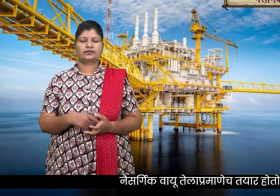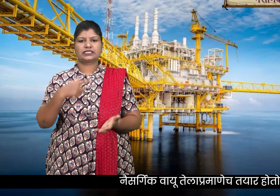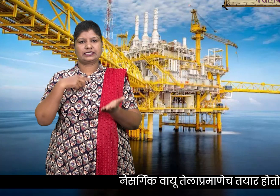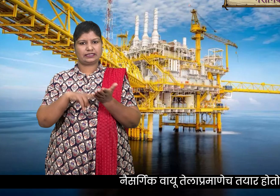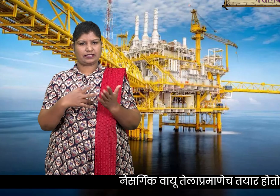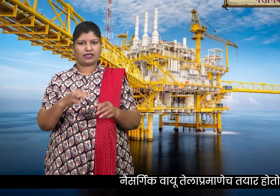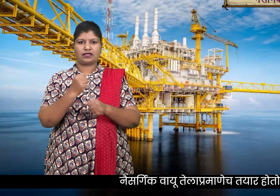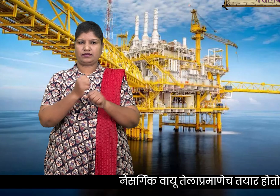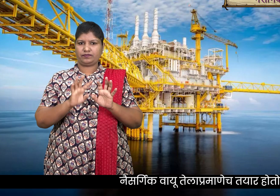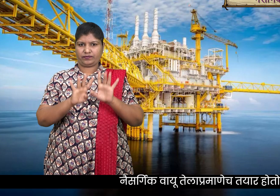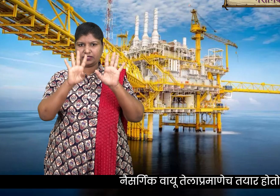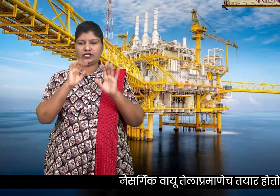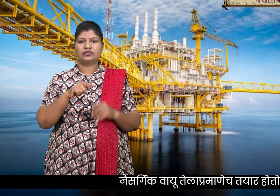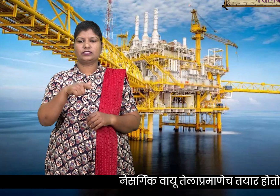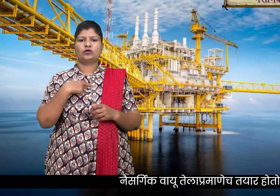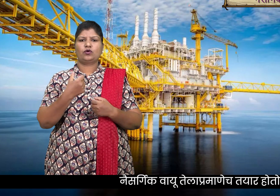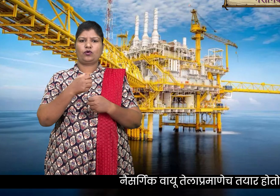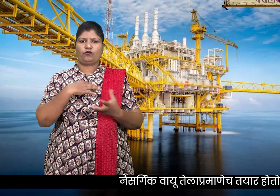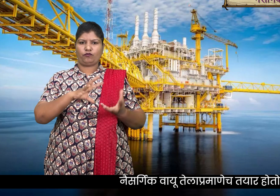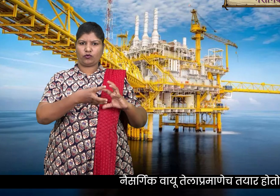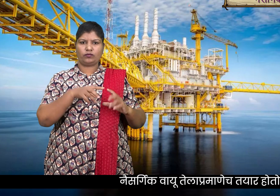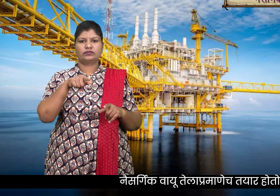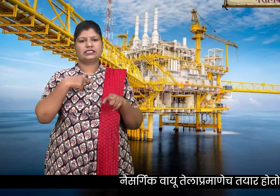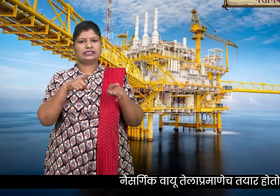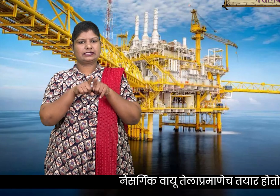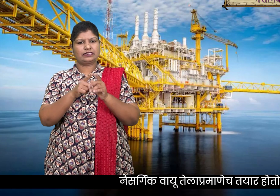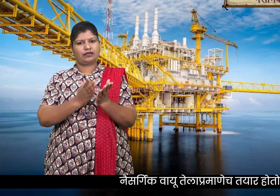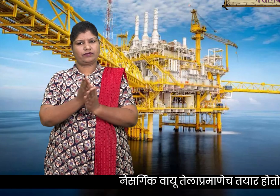नैसर्गिक वायू तेलाप्रमाणेच तयार होतो.